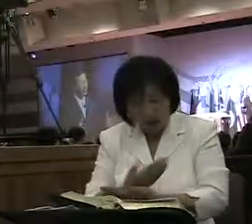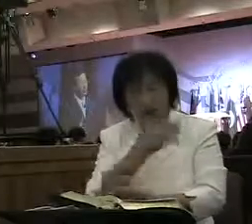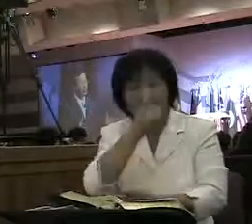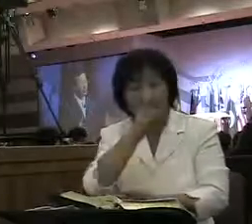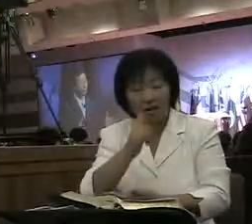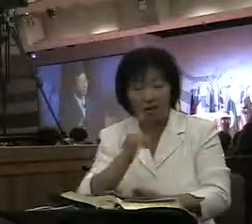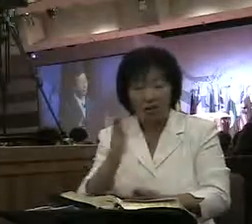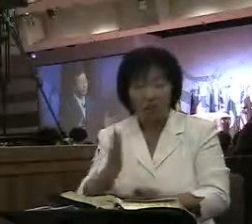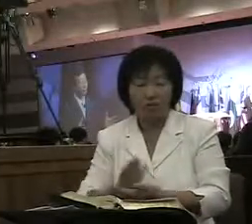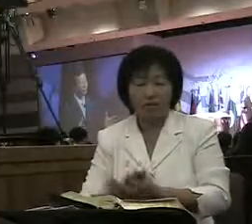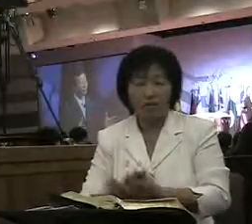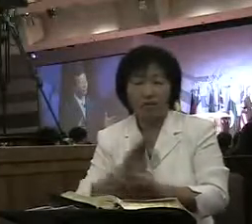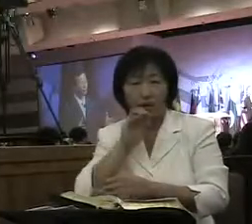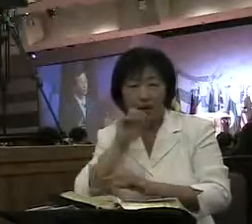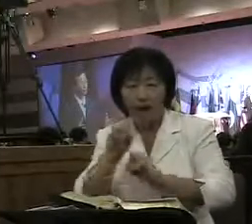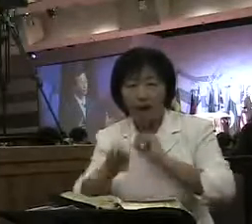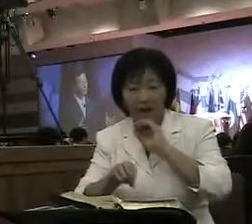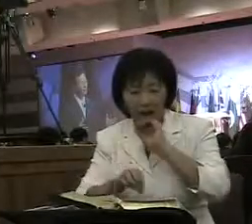회개.